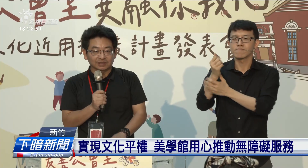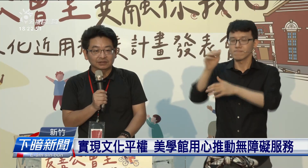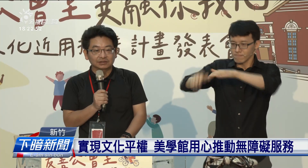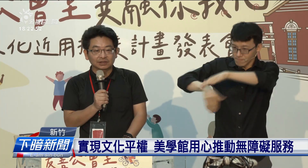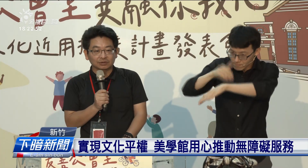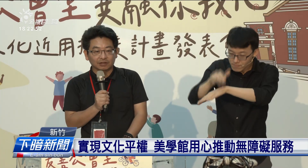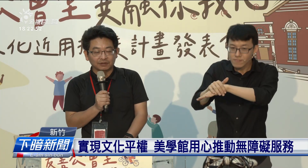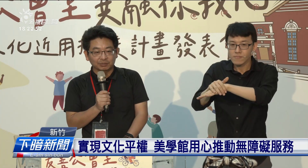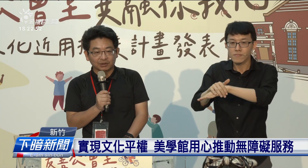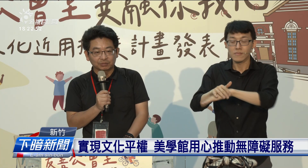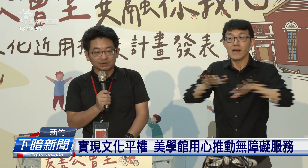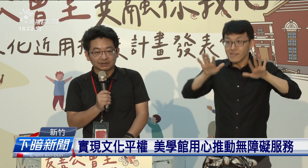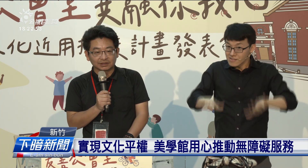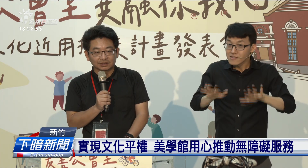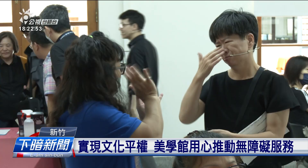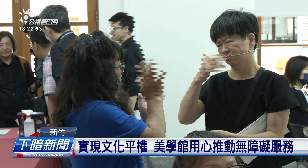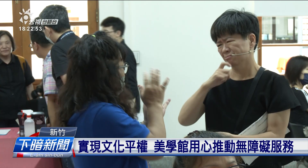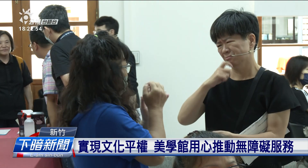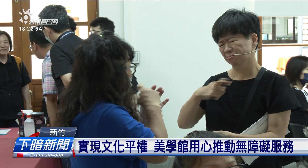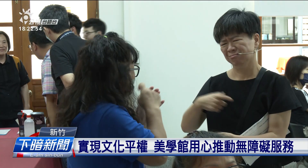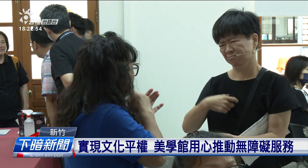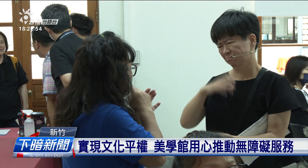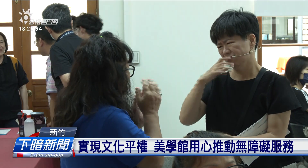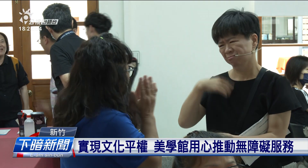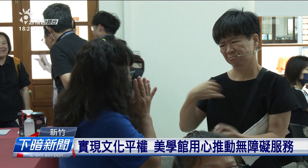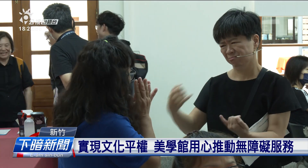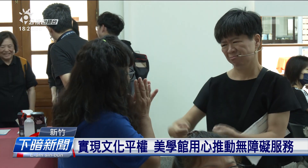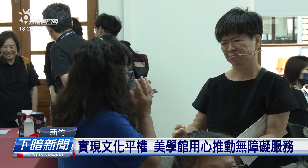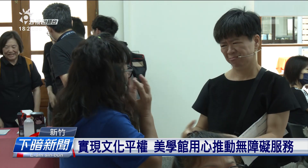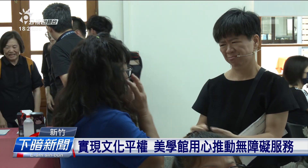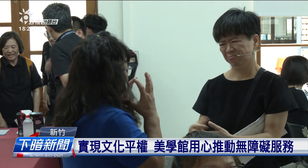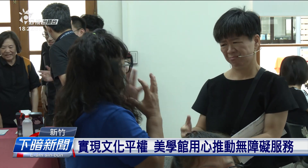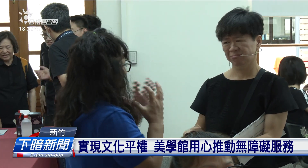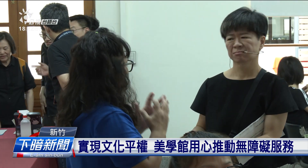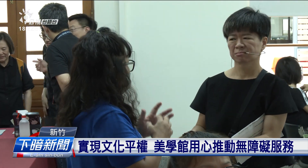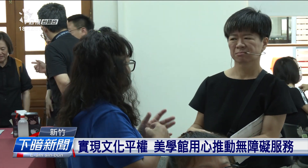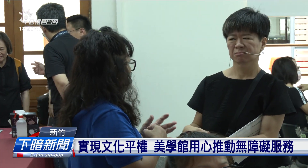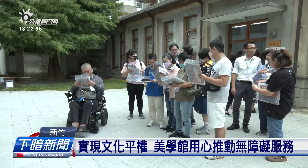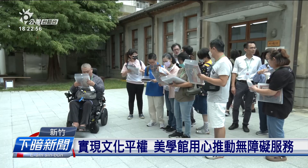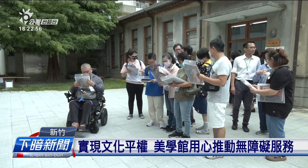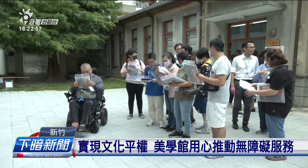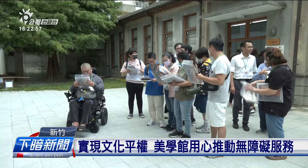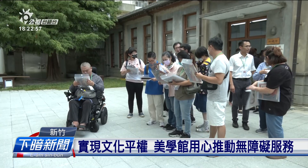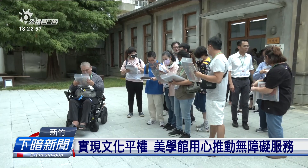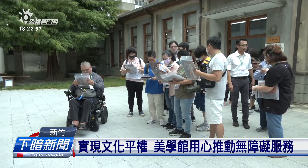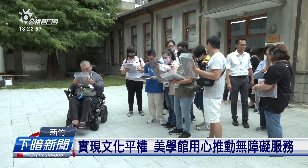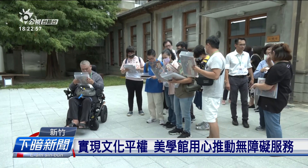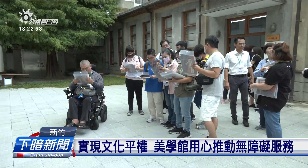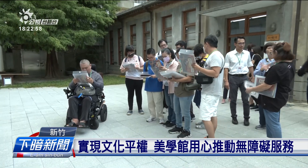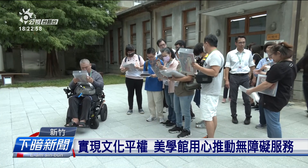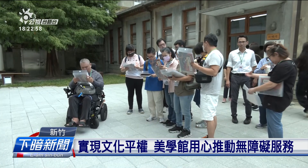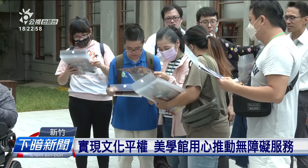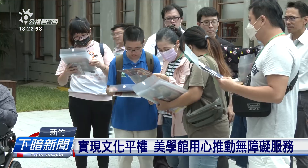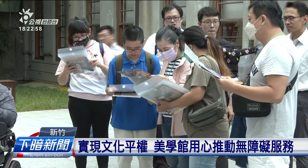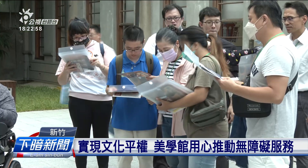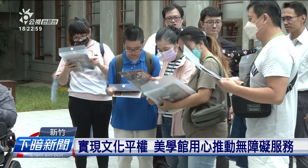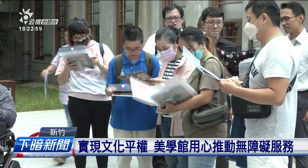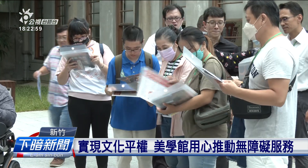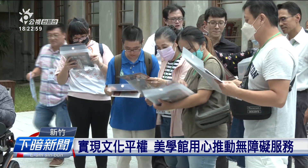边馆是这几年非常重要的计划。透过无障碍服务，希望未来会当让全民拢有机会来体验多元